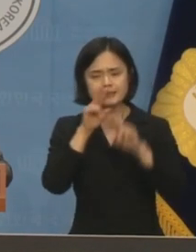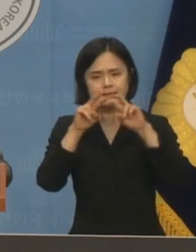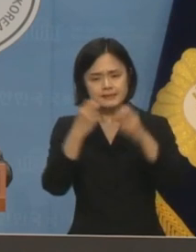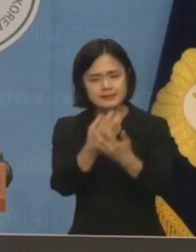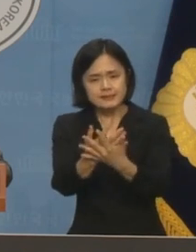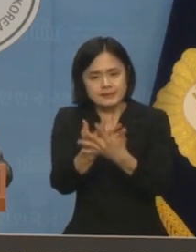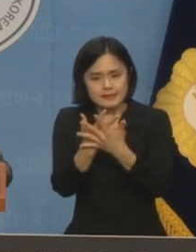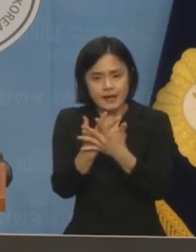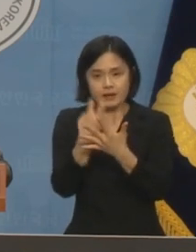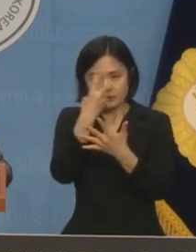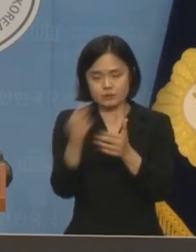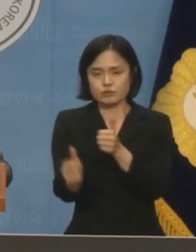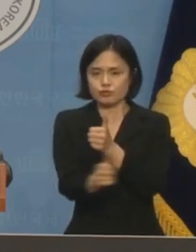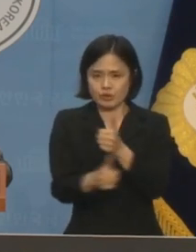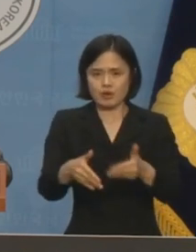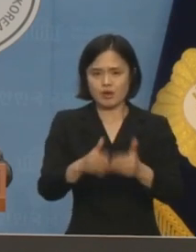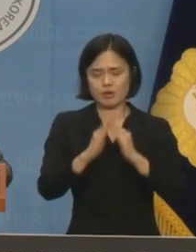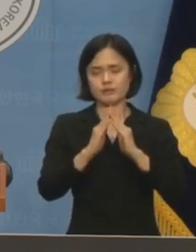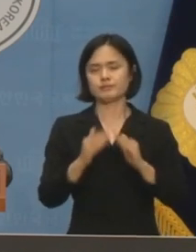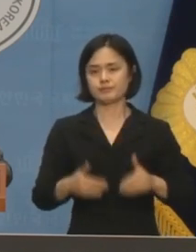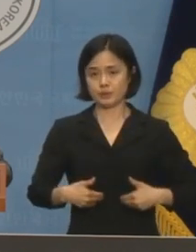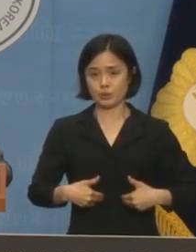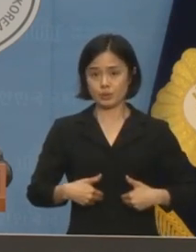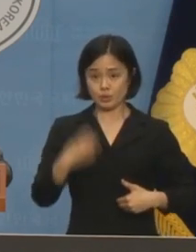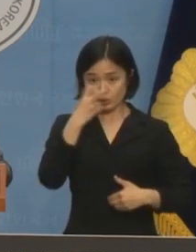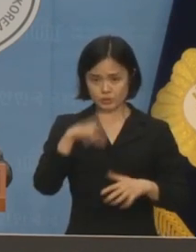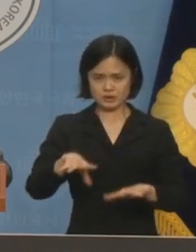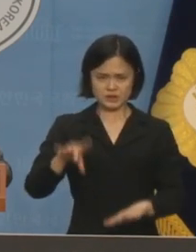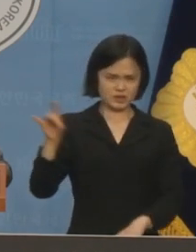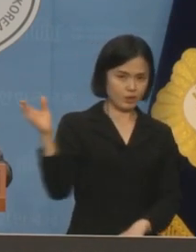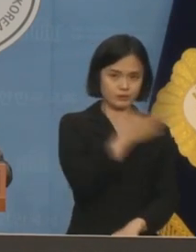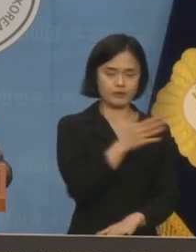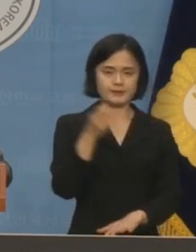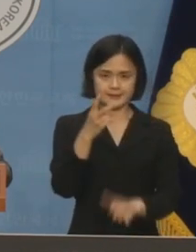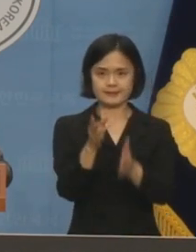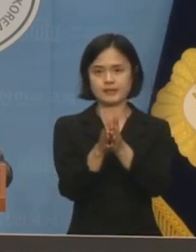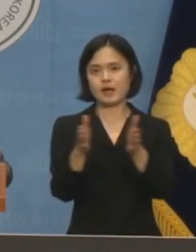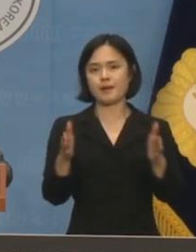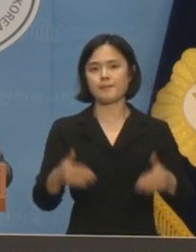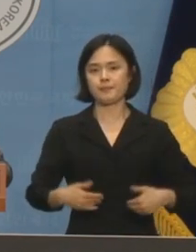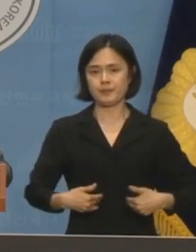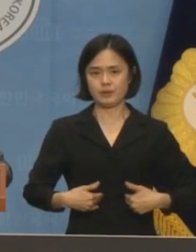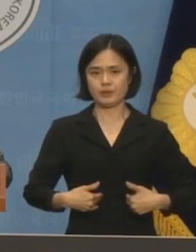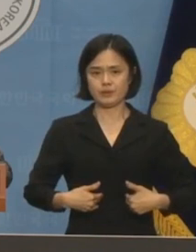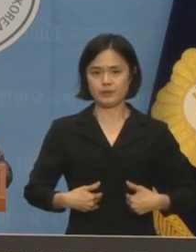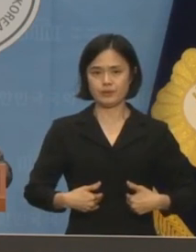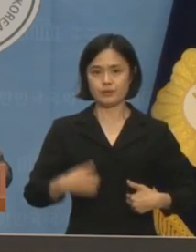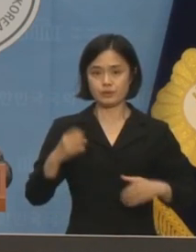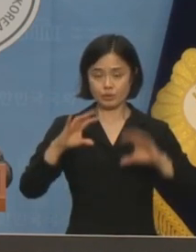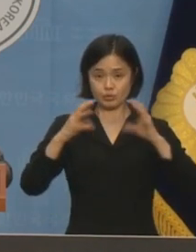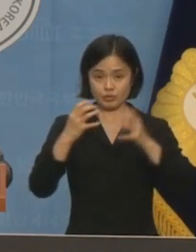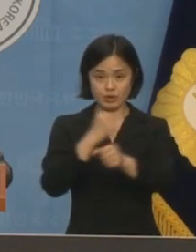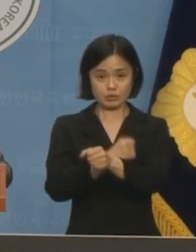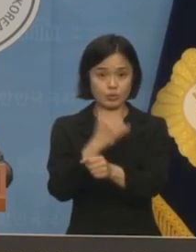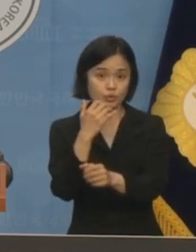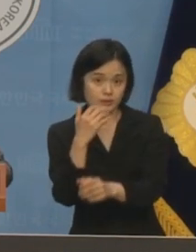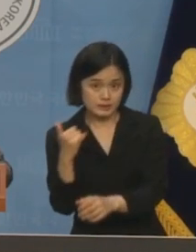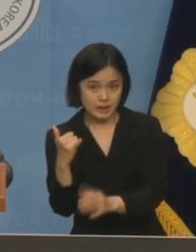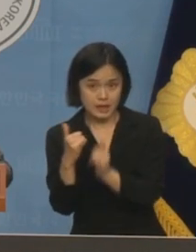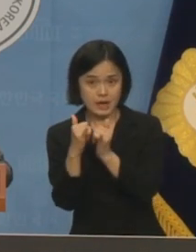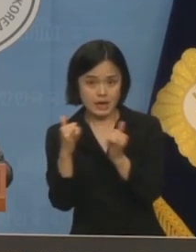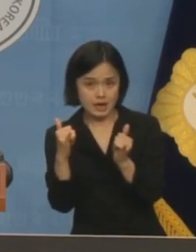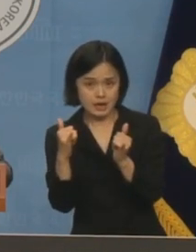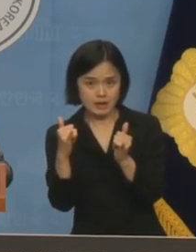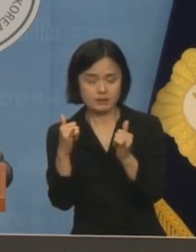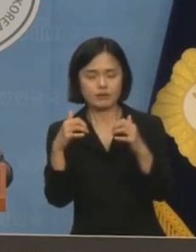다시 시작하고 또 우리 모든 그 국가유공자들에게 혹은 상위용사들에게 이런